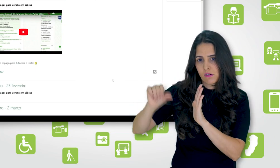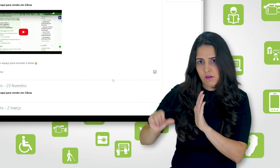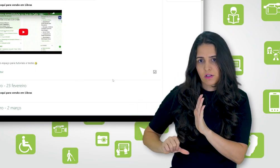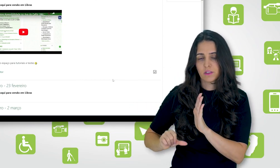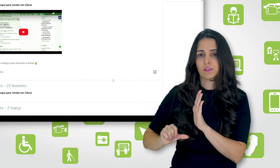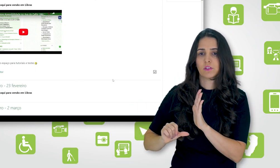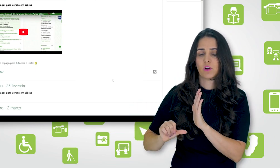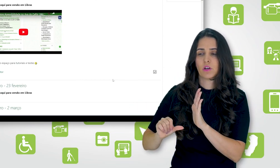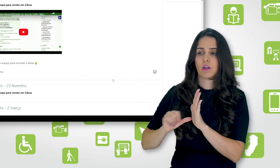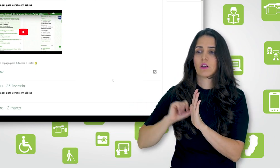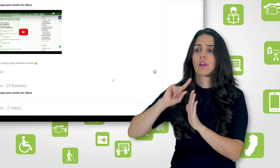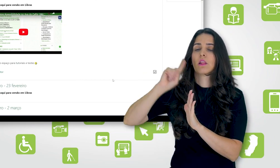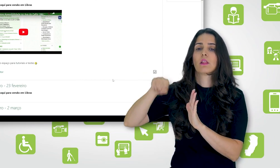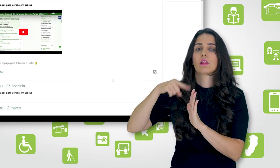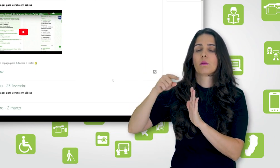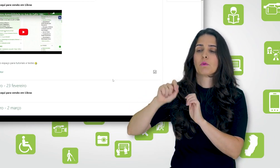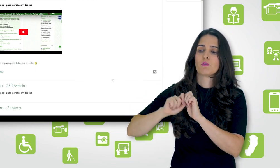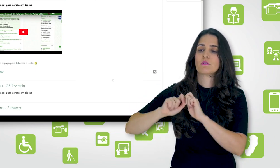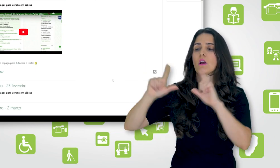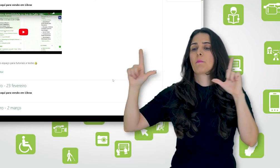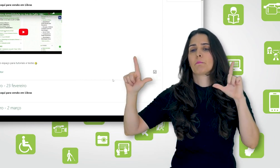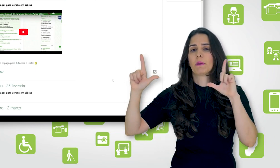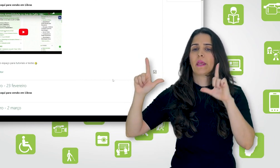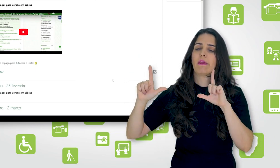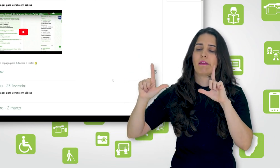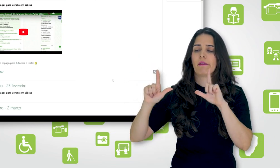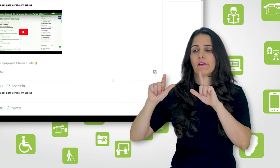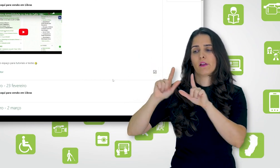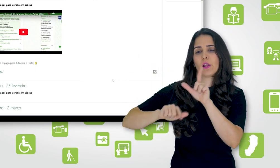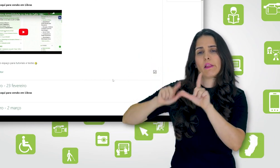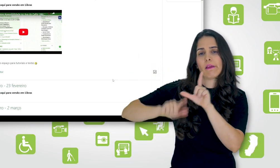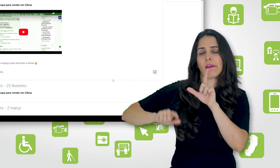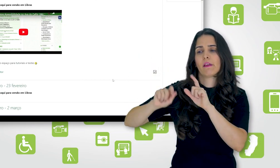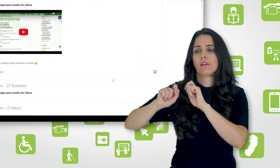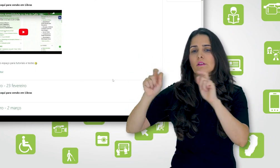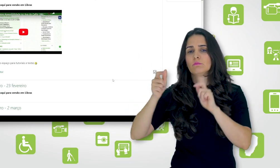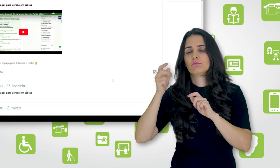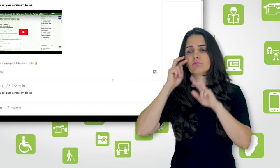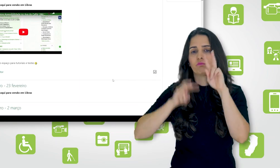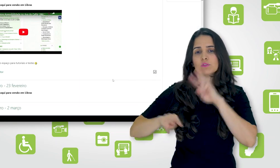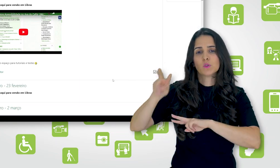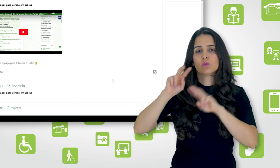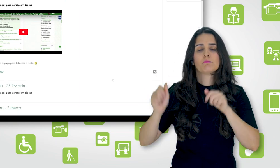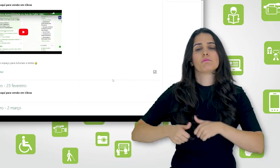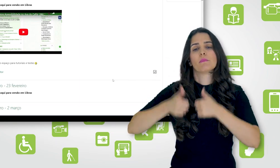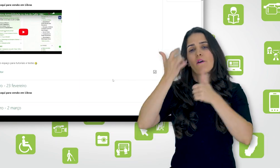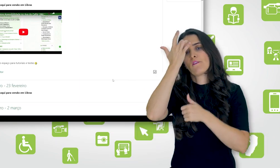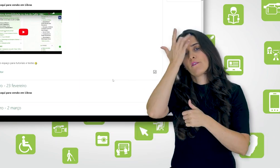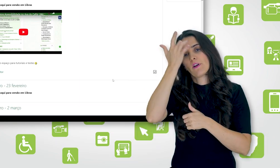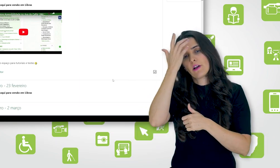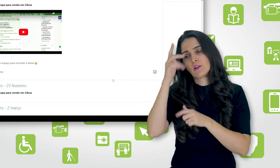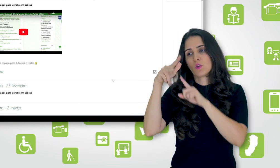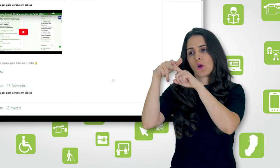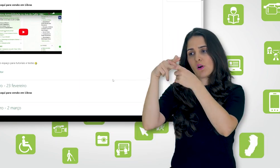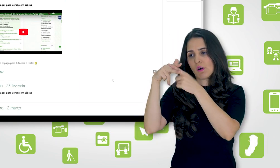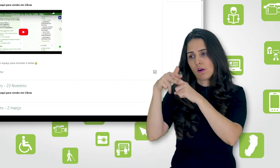no editor que você pode ampliar esse essa fonte é até para visualizar um pouco melhor porque realmente